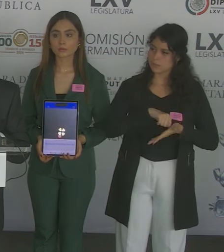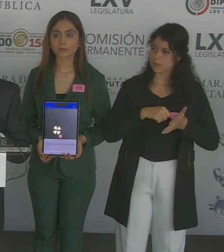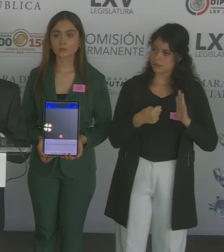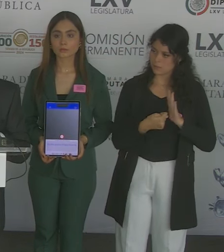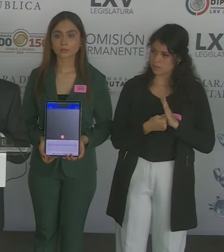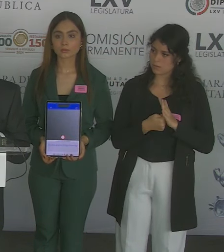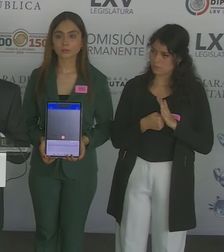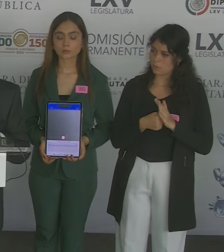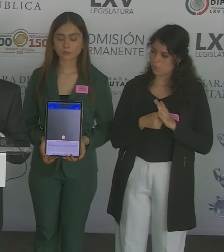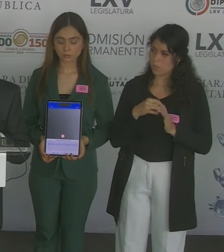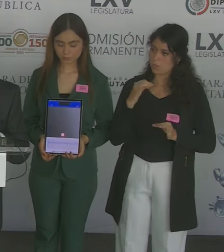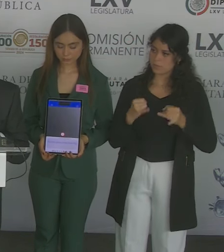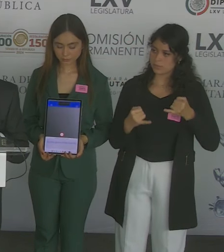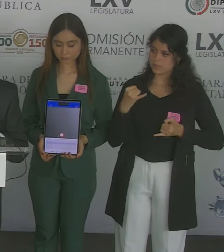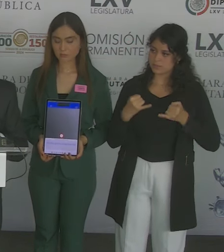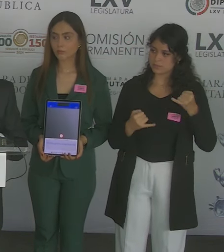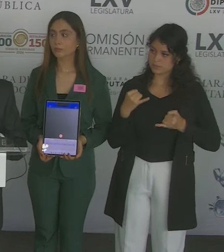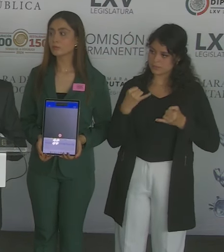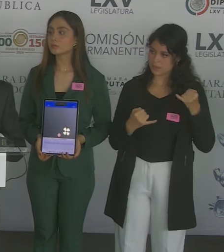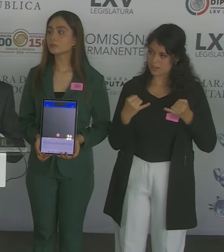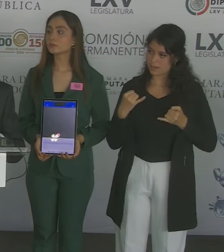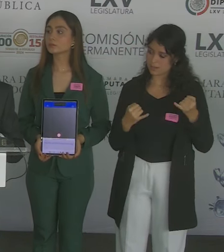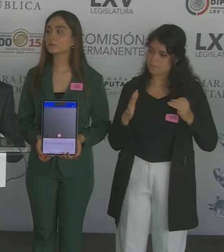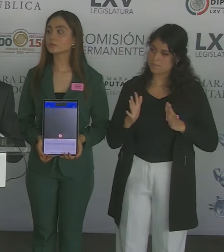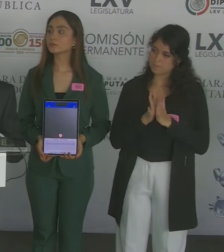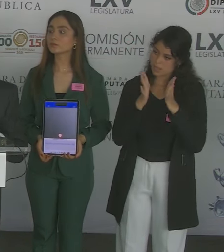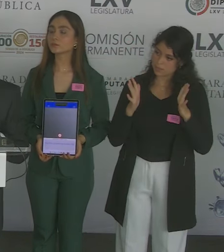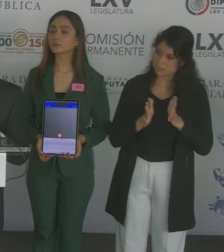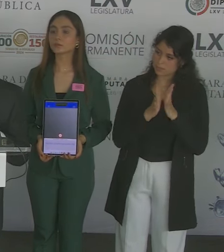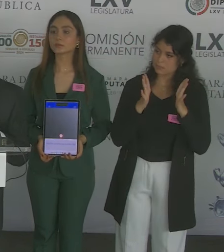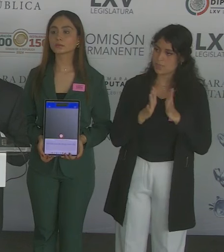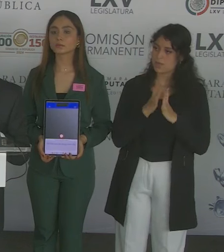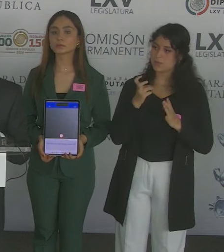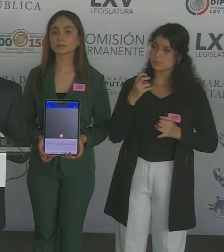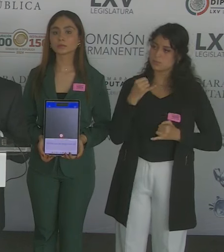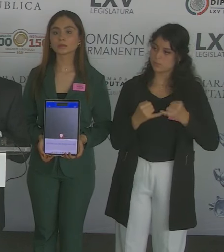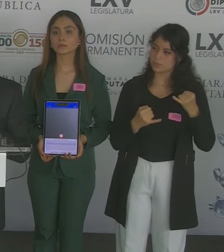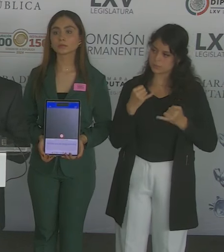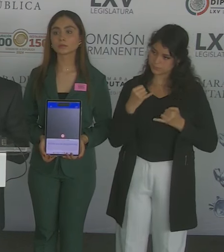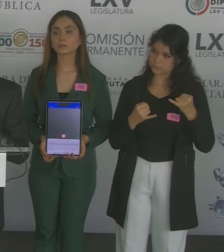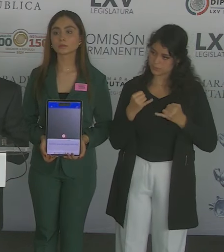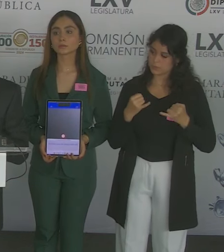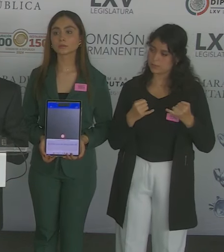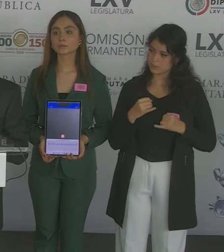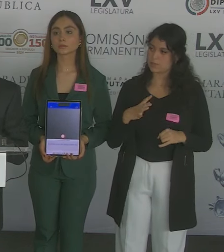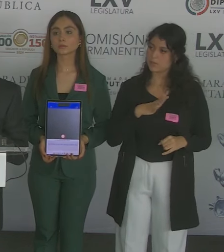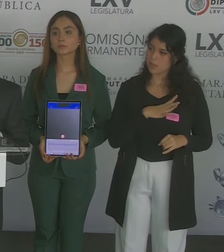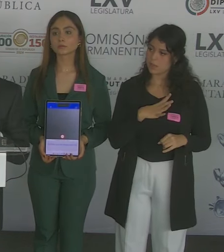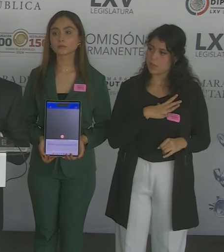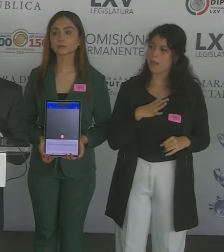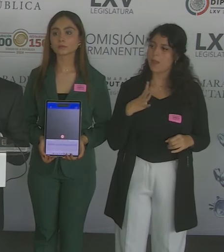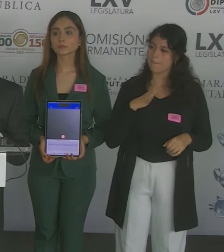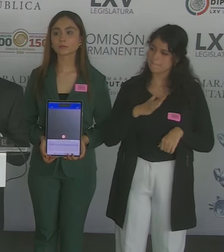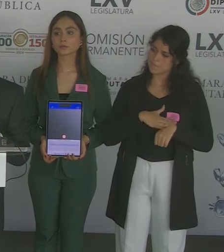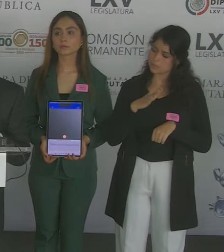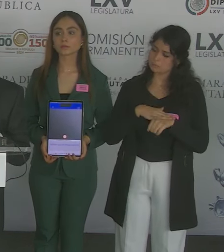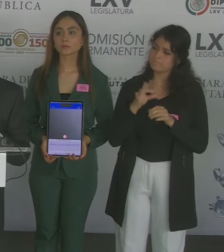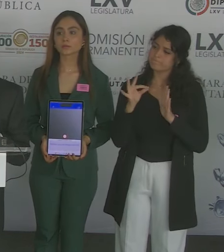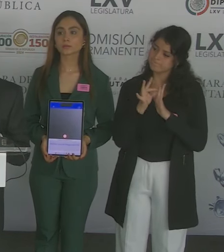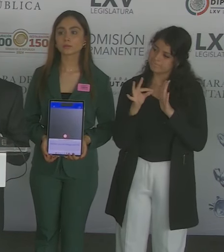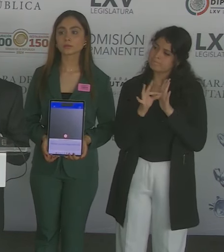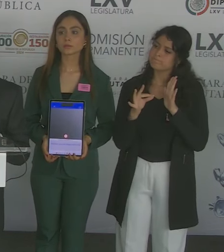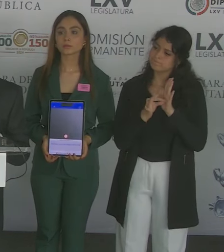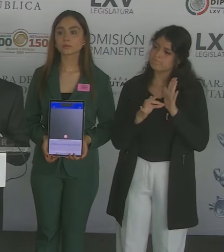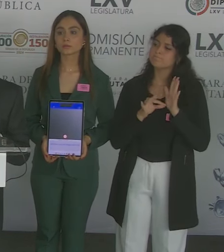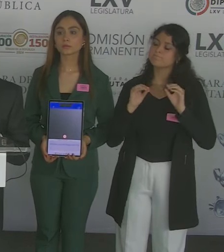personas que pudieran competir en esta tarea de ser juzgadoras y juzgadores todavía hay más puntos Como aclarar el tema de